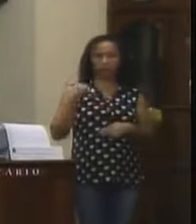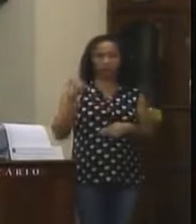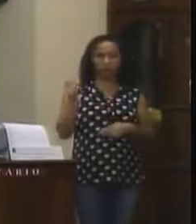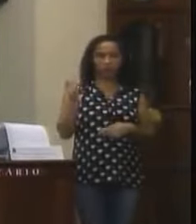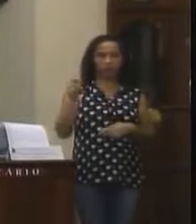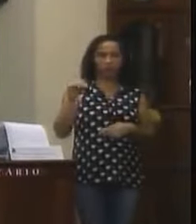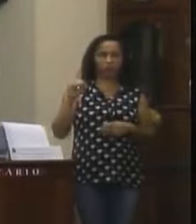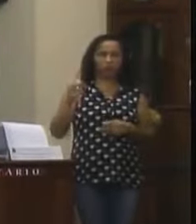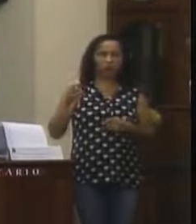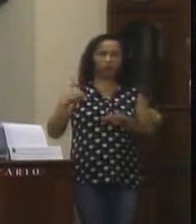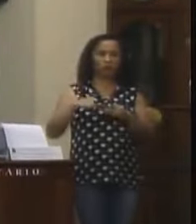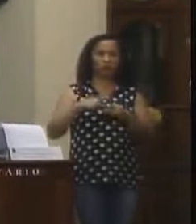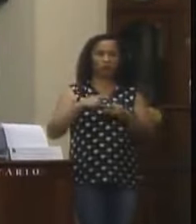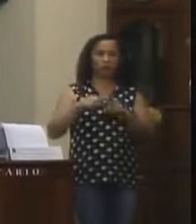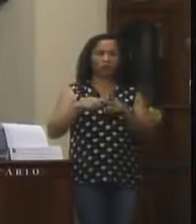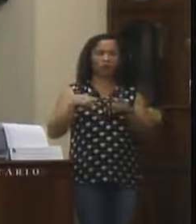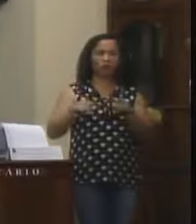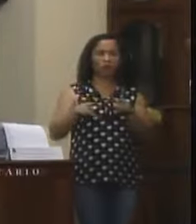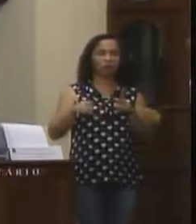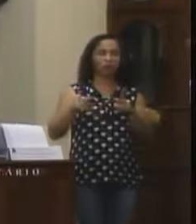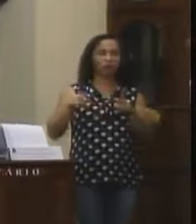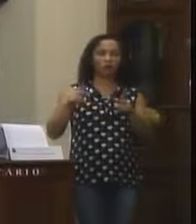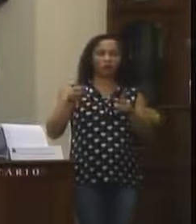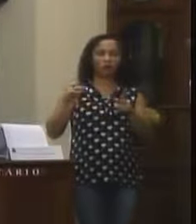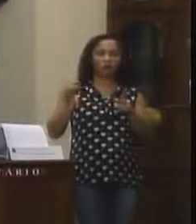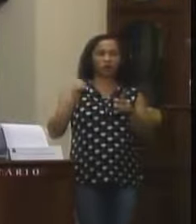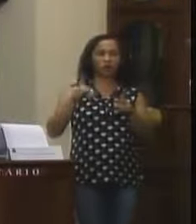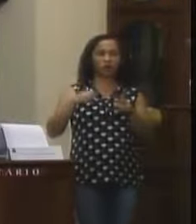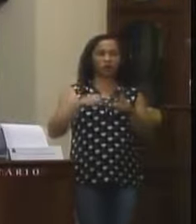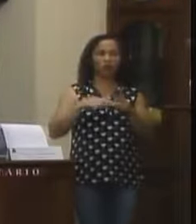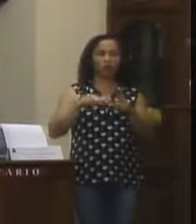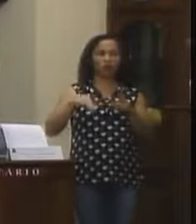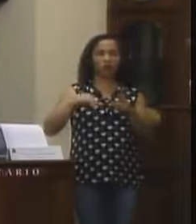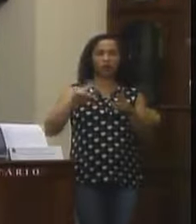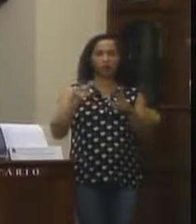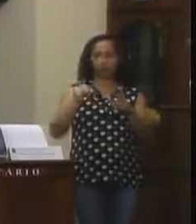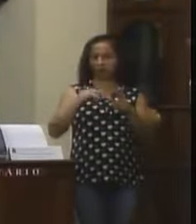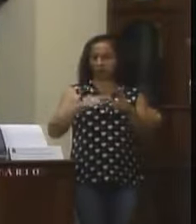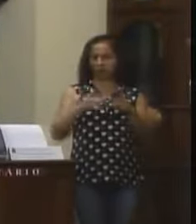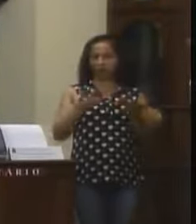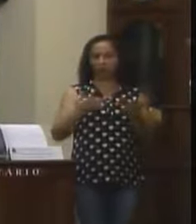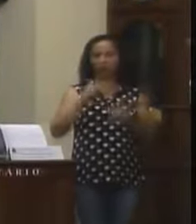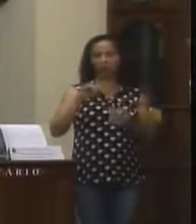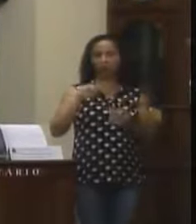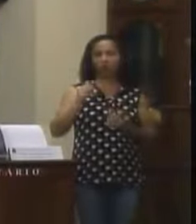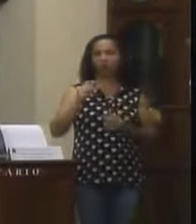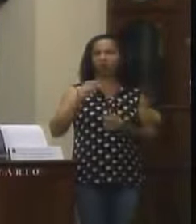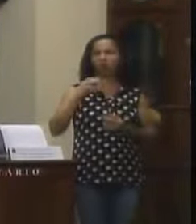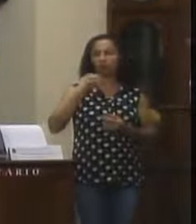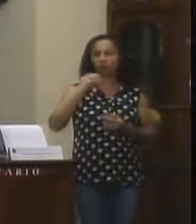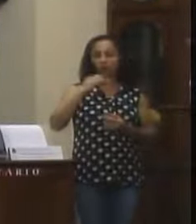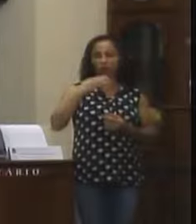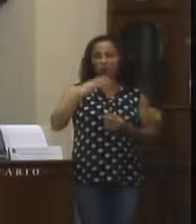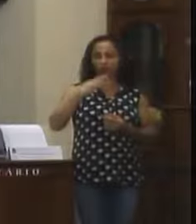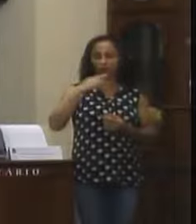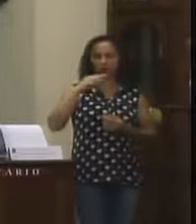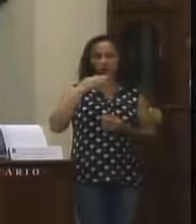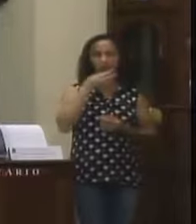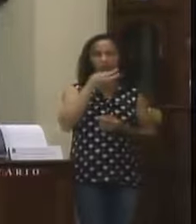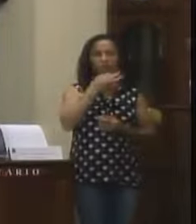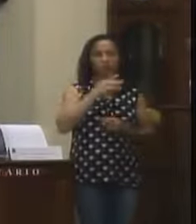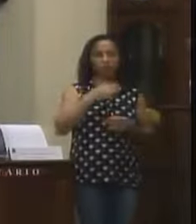e jurídico, não vendo obstáculo para a continuidade da tramitação nos termos das recomendações apresentadas abaixo. Voto. Pelo exposto, a Comissão de Justiça e